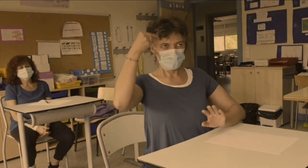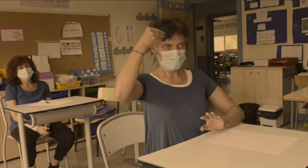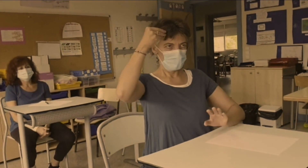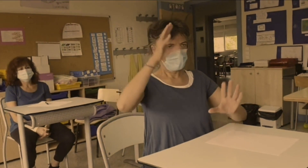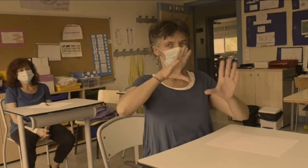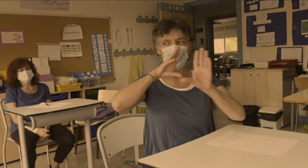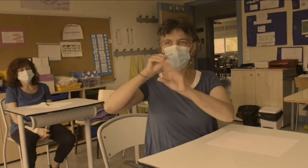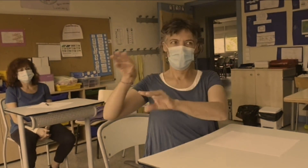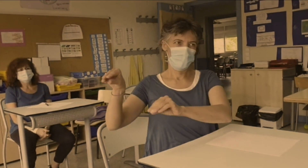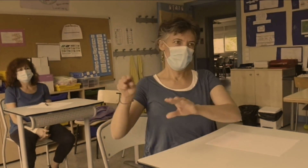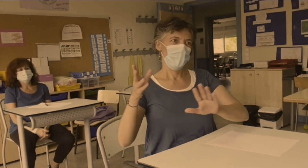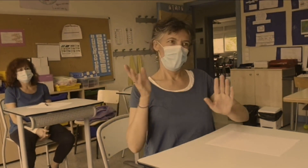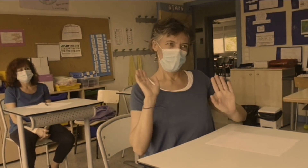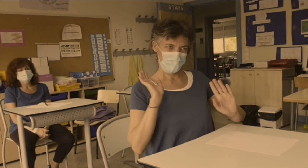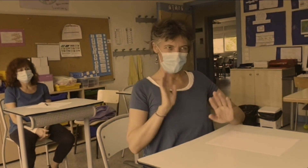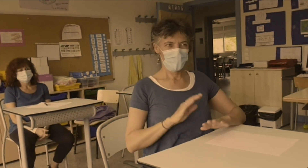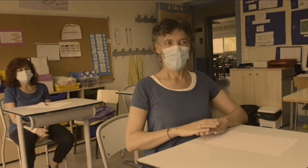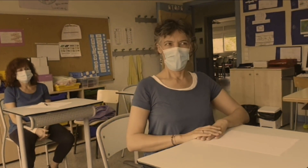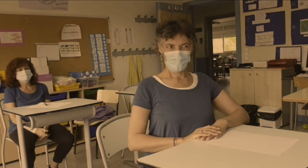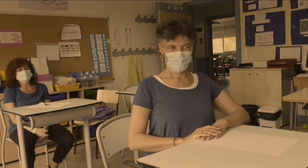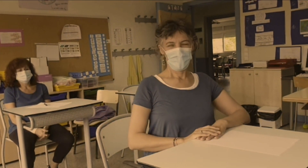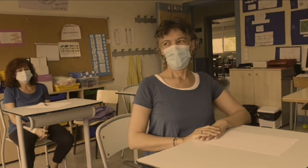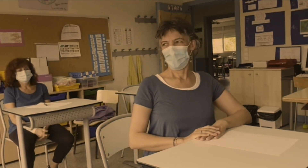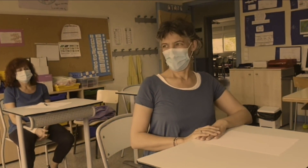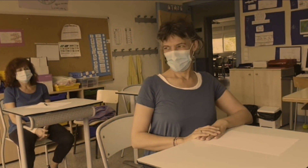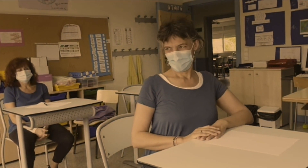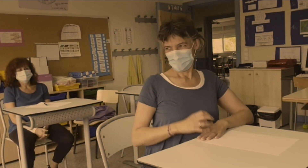Ah, vale, que yo pensaba que le estaba regañando.